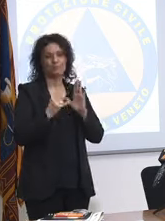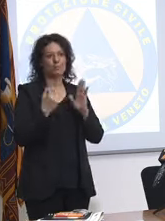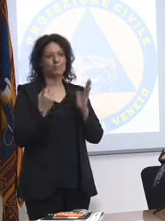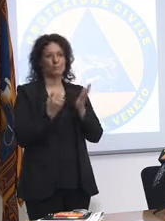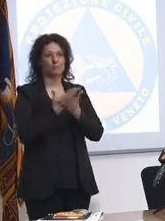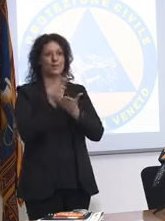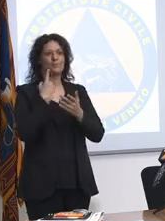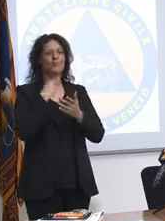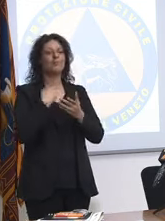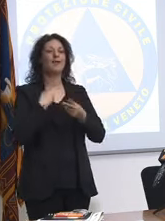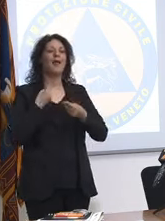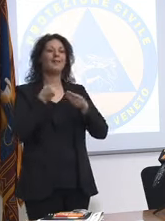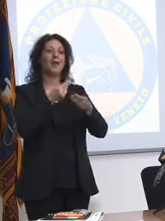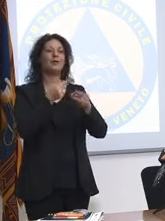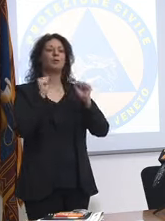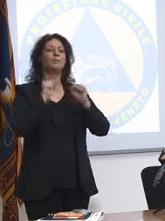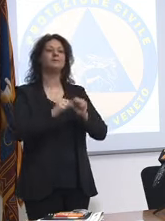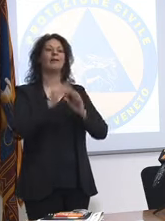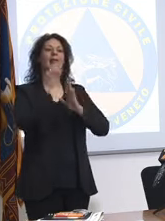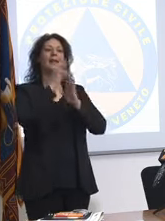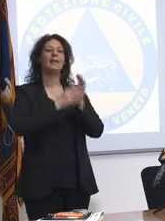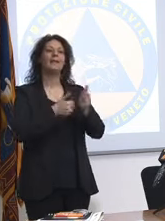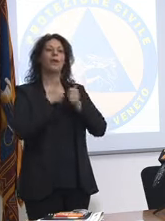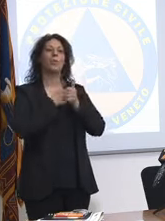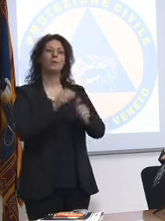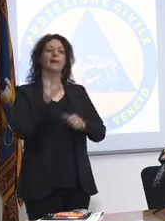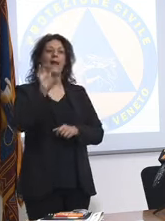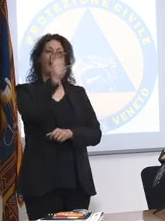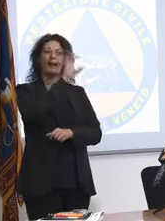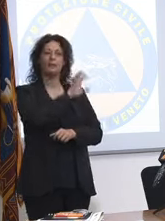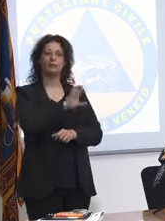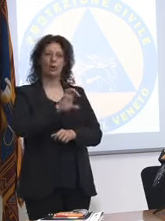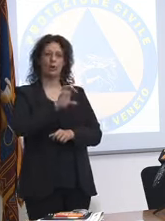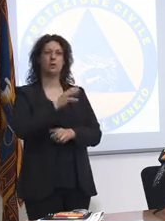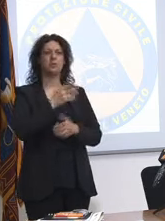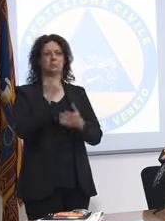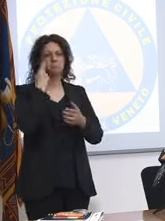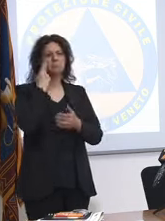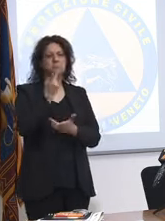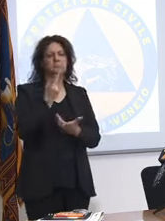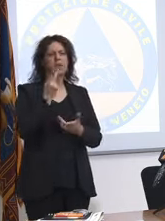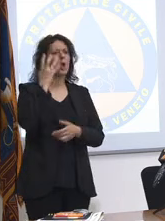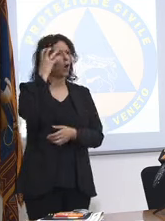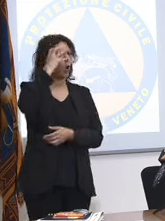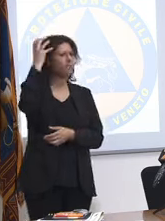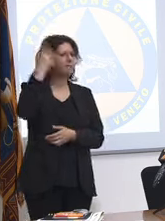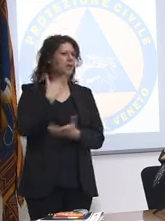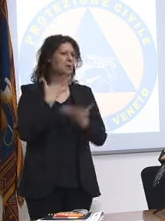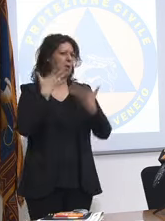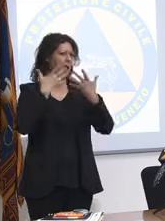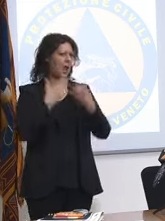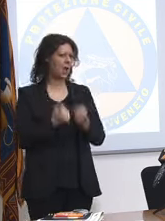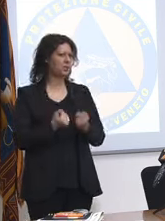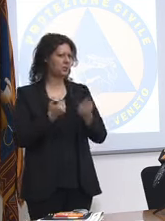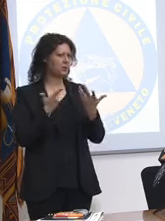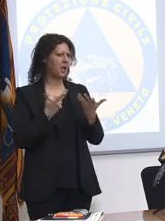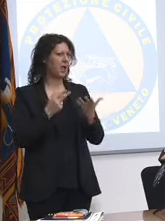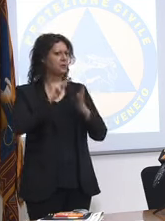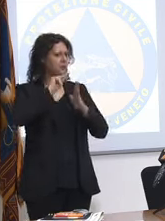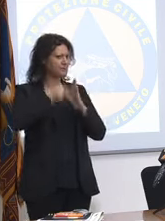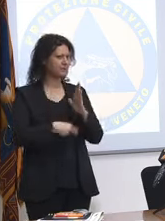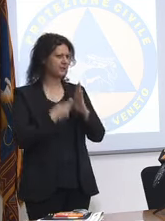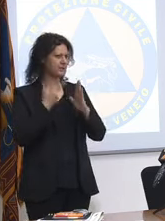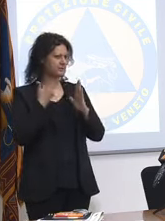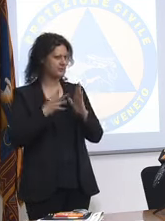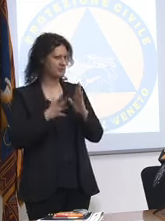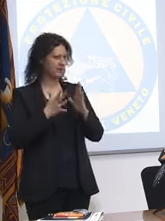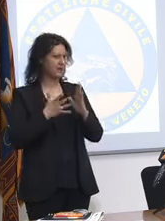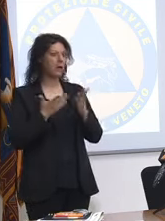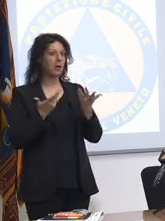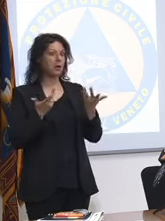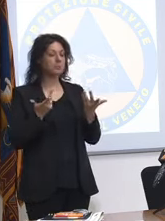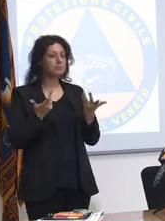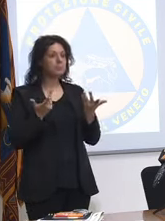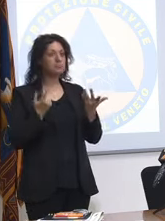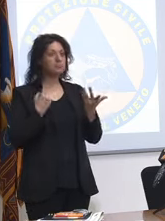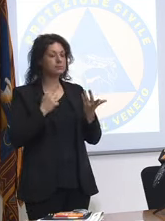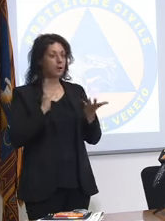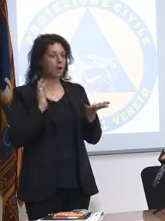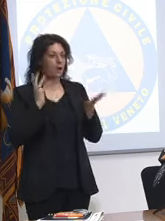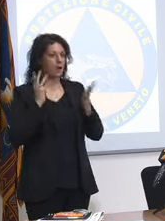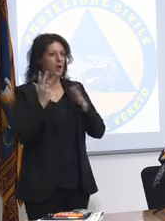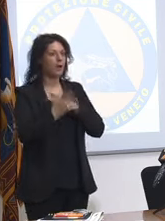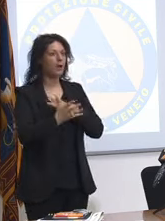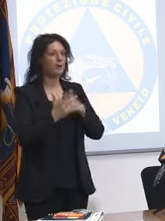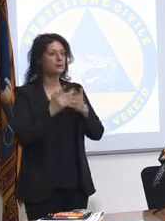linee guida abbiamo visto che il governo alla fine le ha adottate e le ha dovute firmare con la Presidenza del Consiglio. È un'evoluzione, direi,